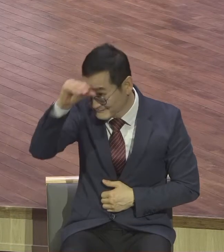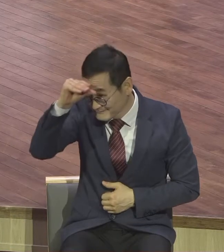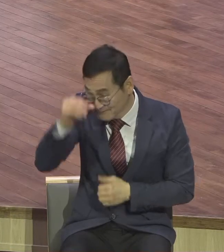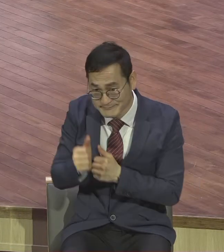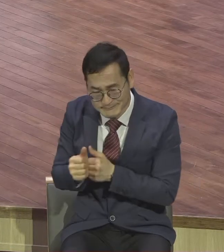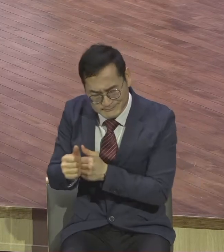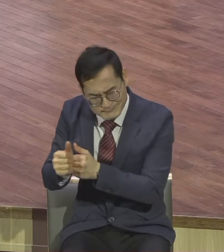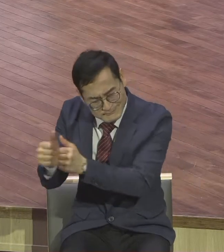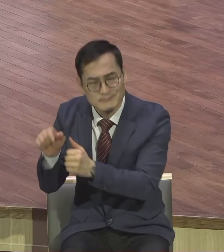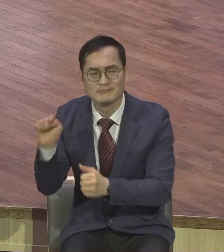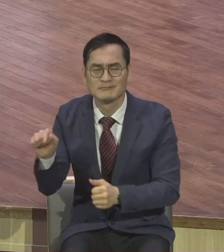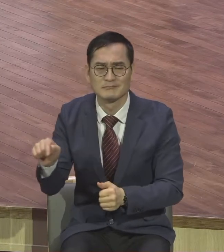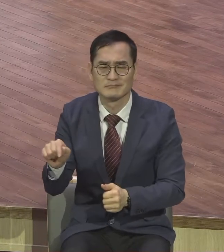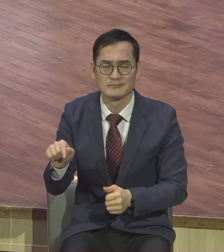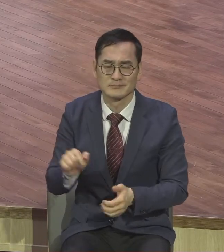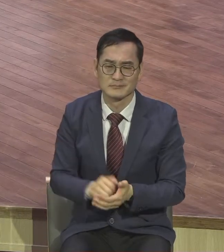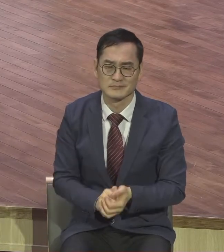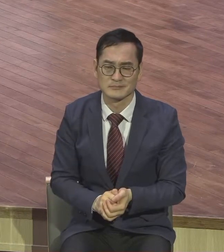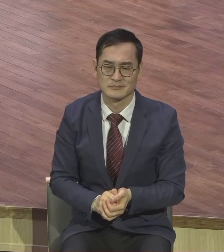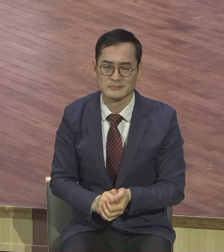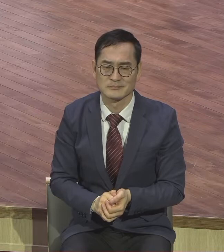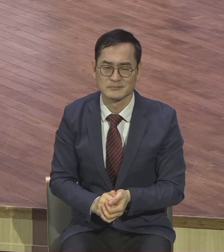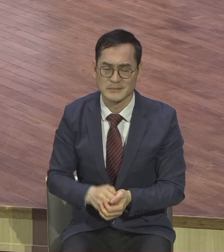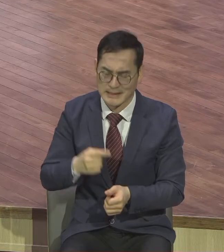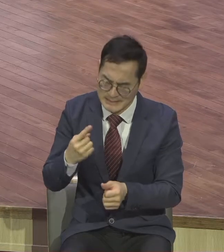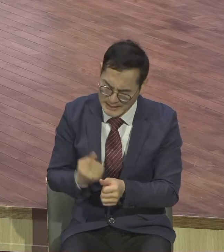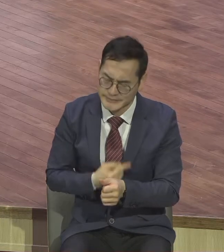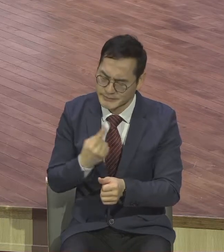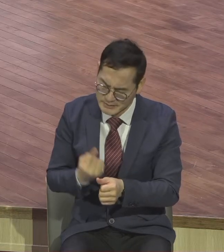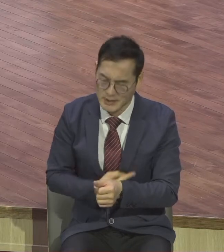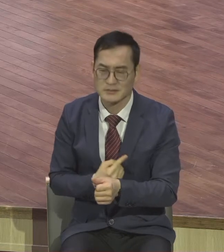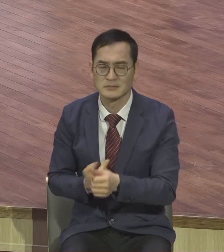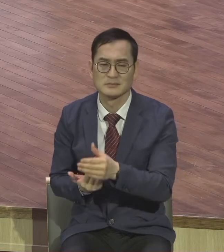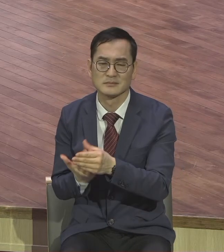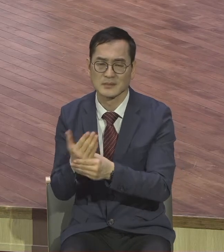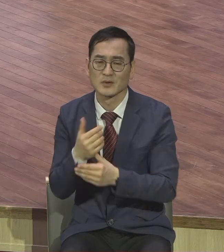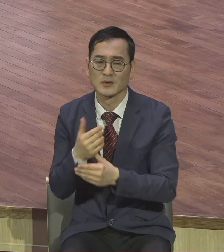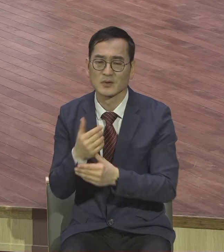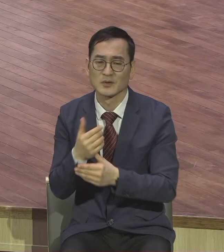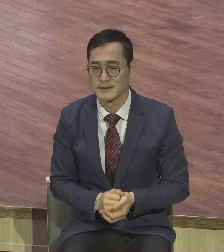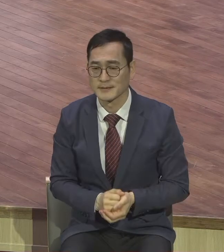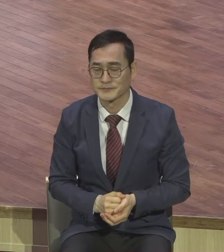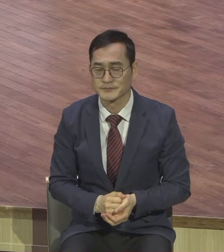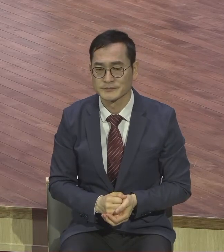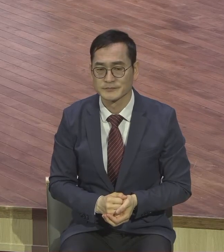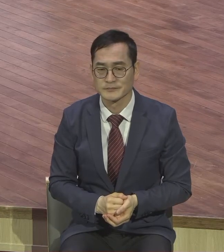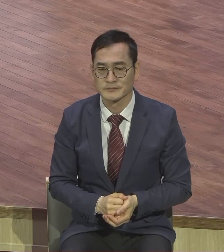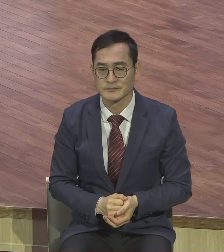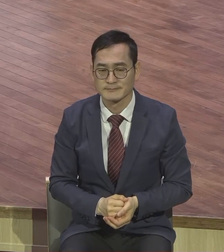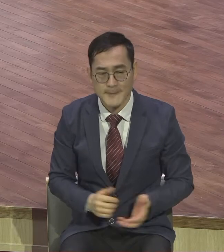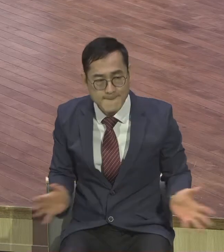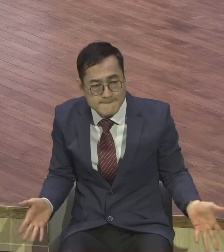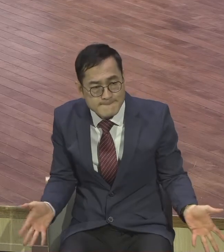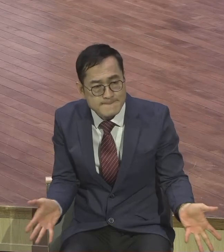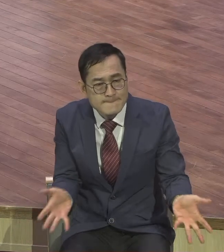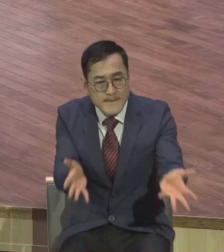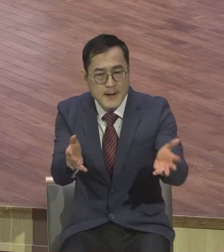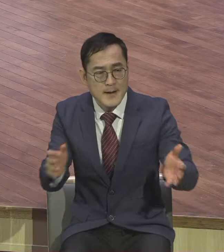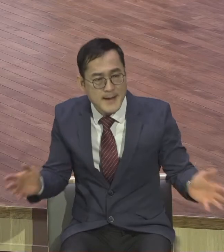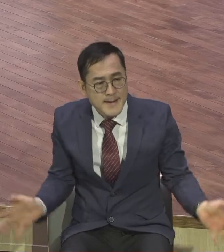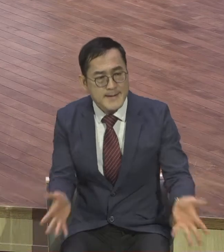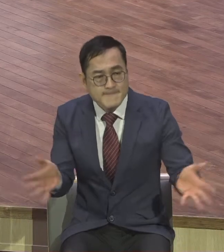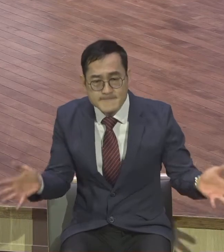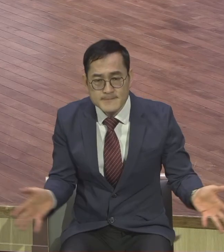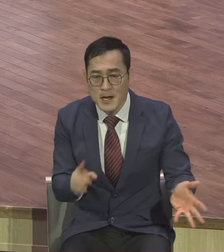우리가 일으키는 바람은 현장에서 불어야 돼요 현장에서 현장의